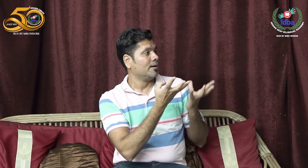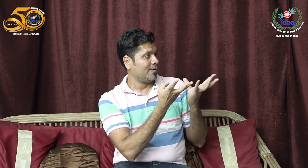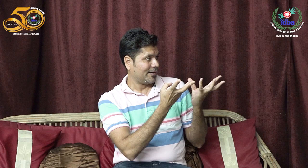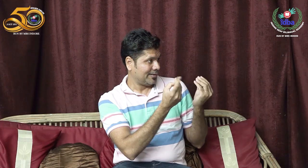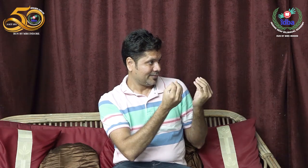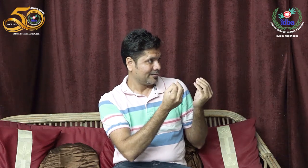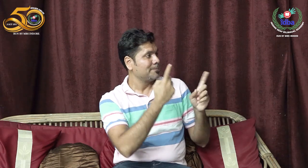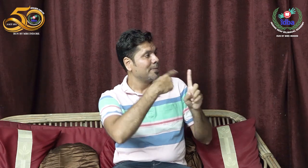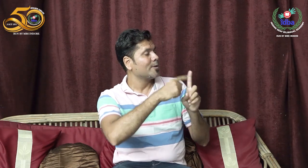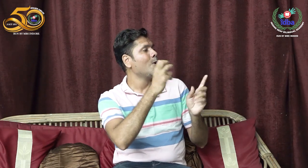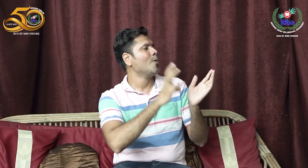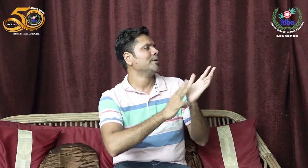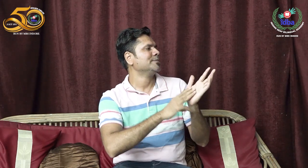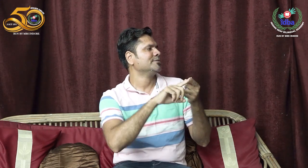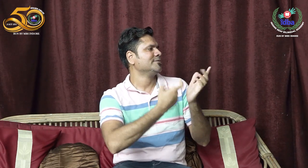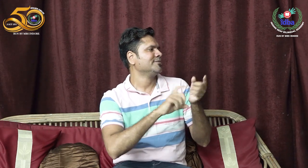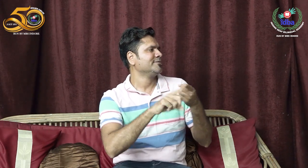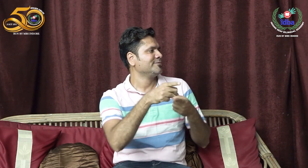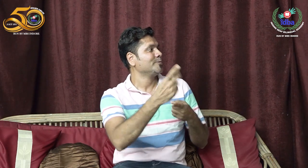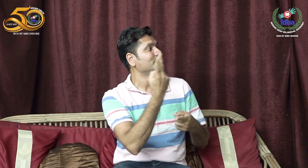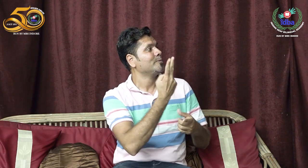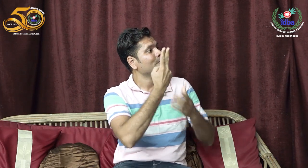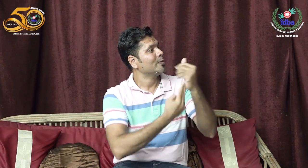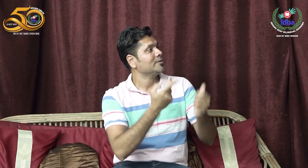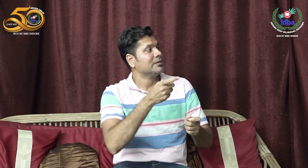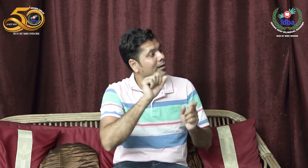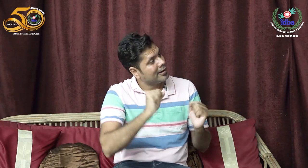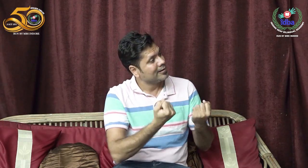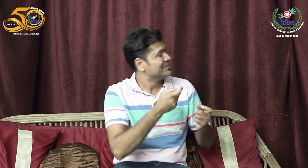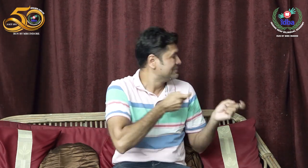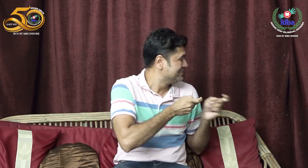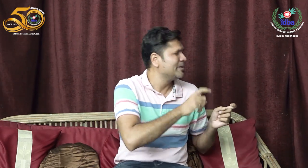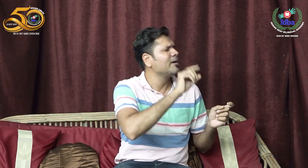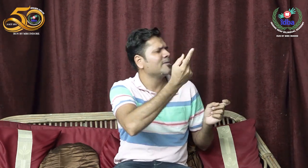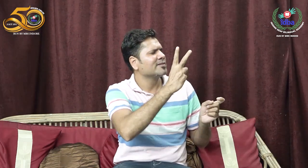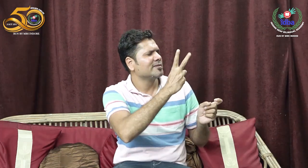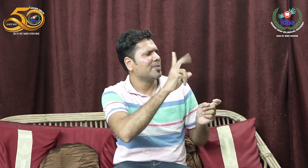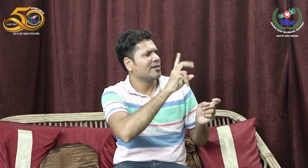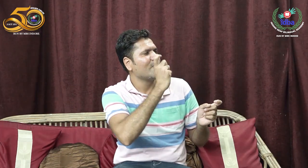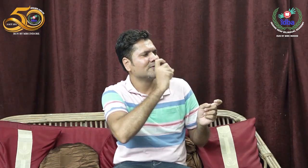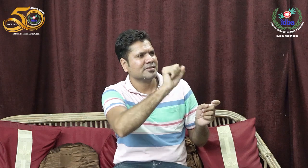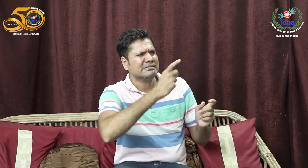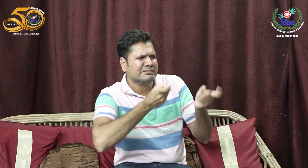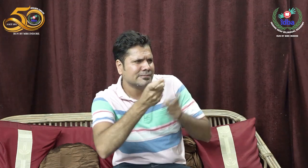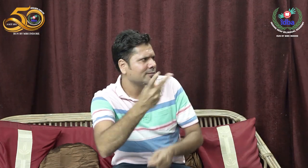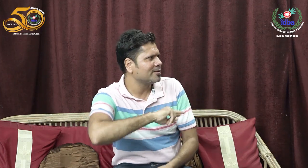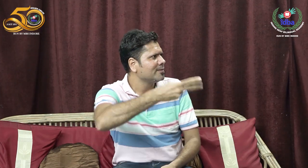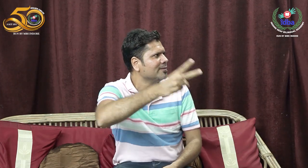अनुश्री मैम ने आपको कौन सा सब्जेक्ट पढ़ाया? मैथ्स पढ़ाया और कॉमर्स भी, अकाउंट्स भी, थोड़ा बहुत बिजनेस भी पढ़ाया